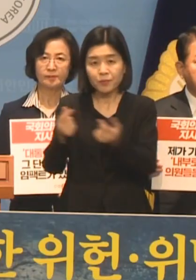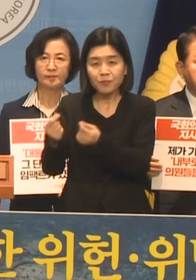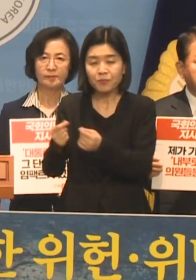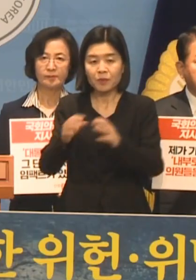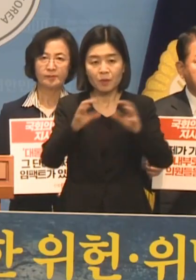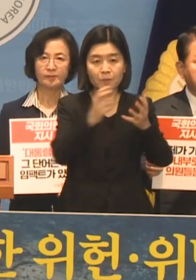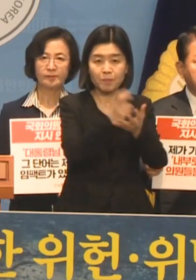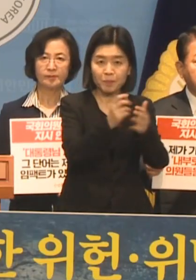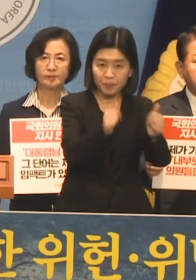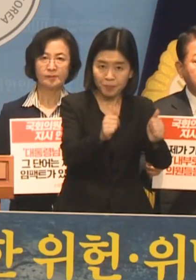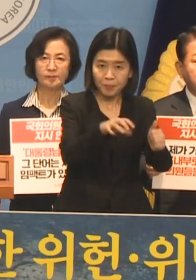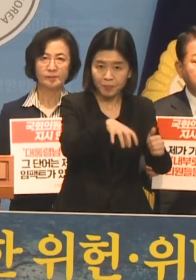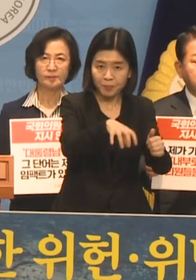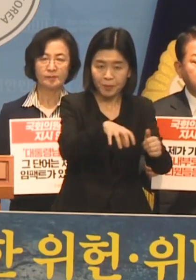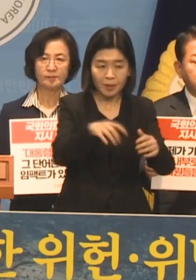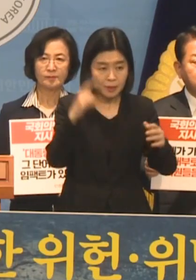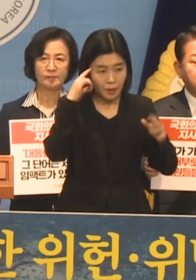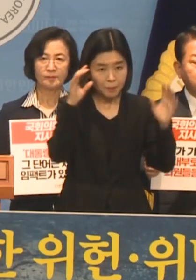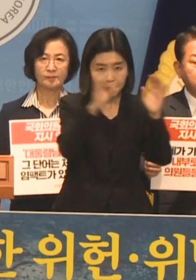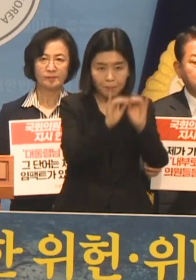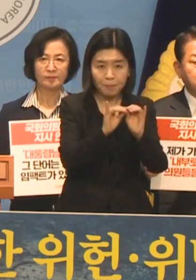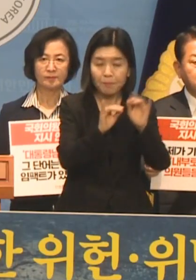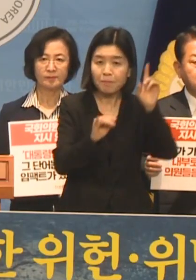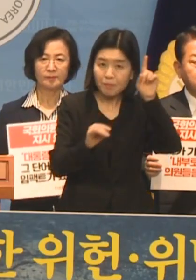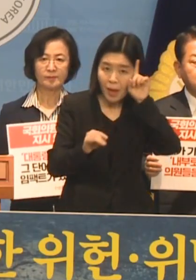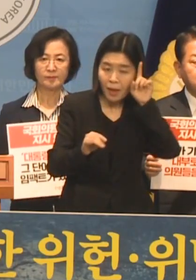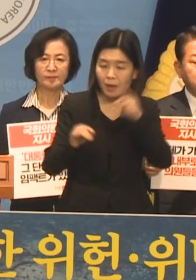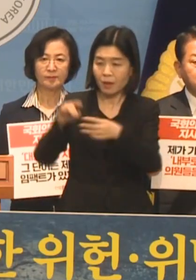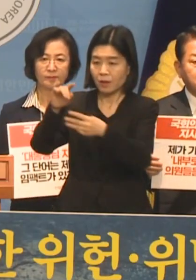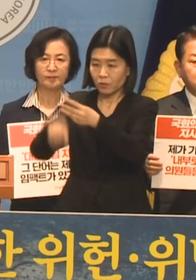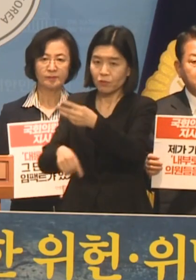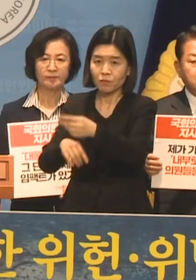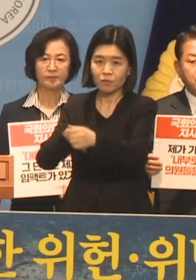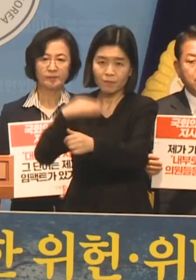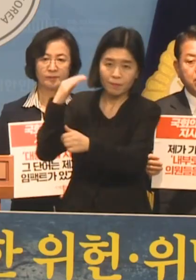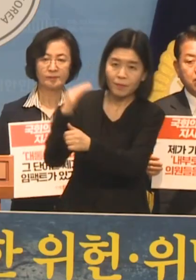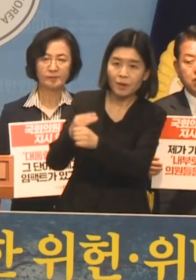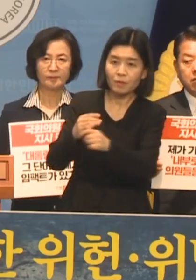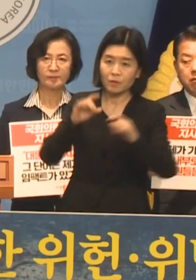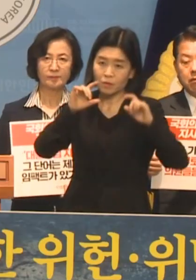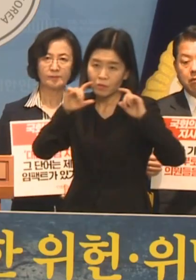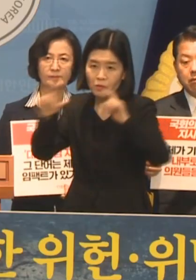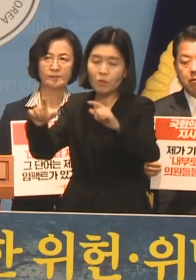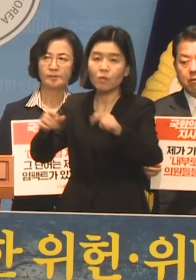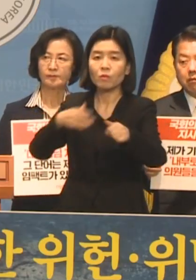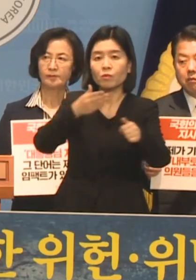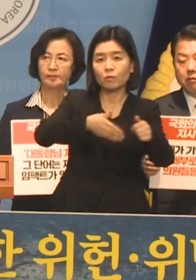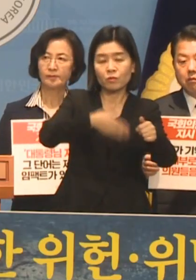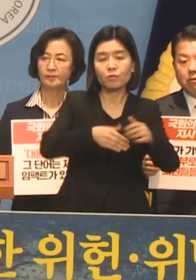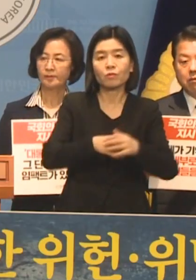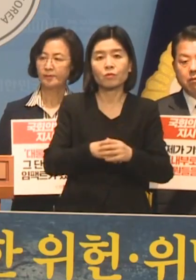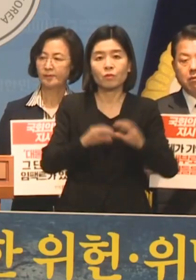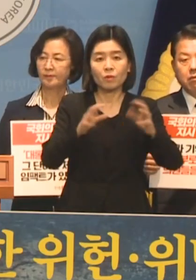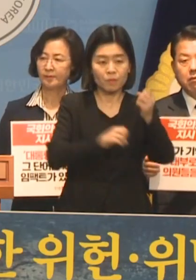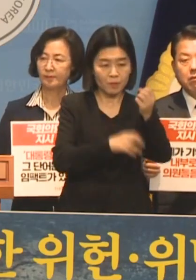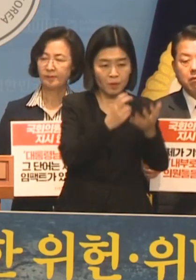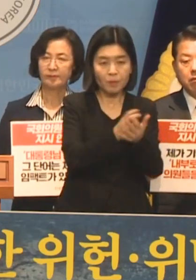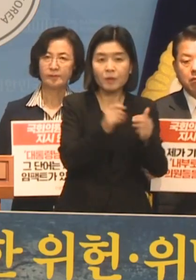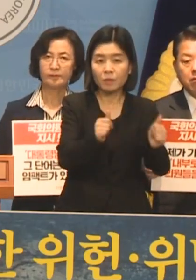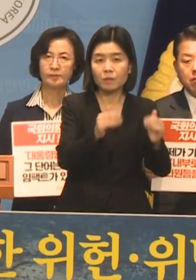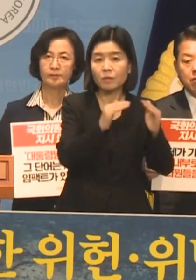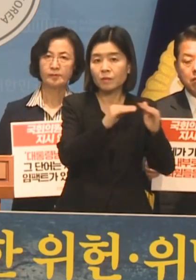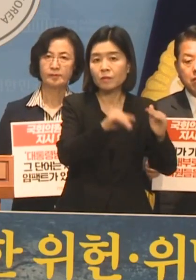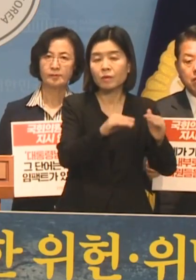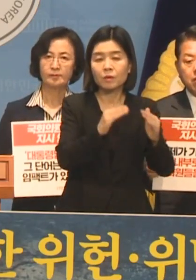헌법재판소가 부디 일치된 의견으로 윤석열 파면을 선고해 주시기를 촉구합니다. 헌법재판소가